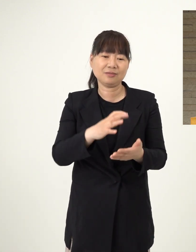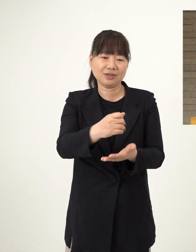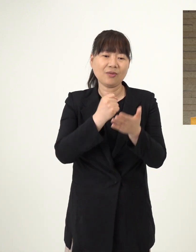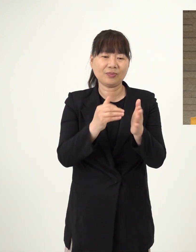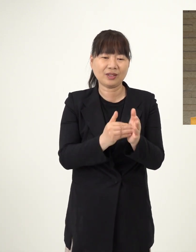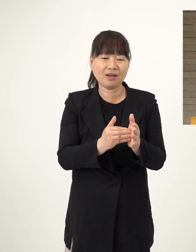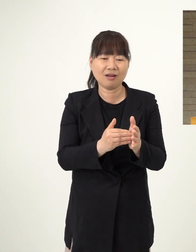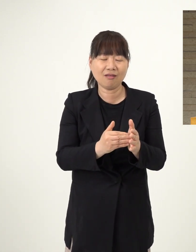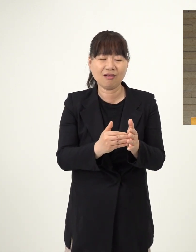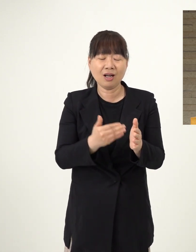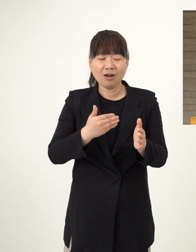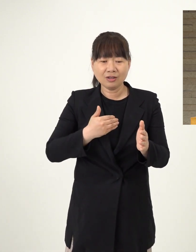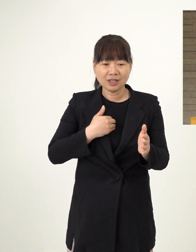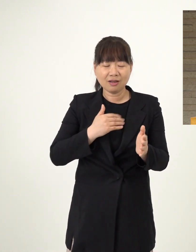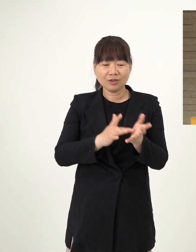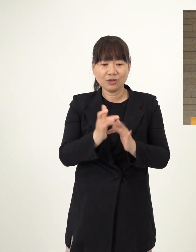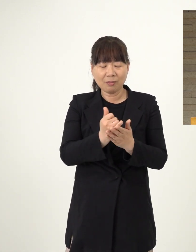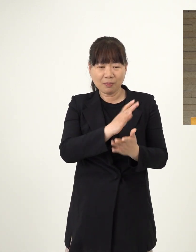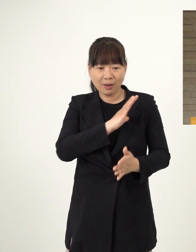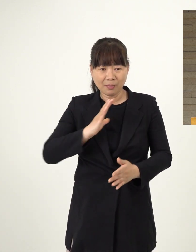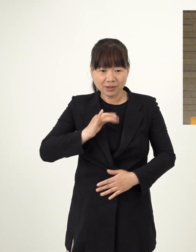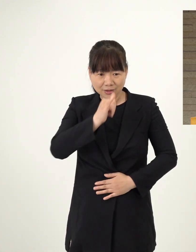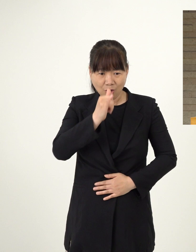진심이 중요한 게 아니라니까요.